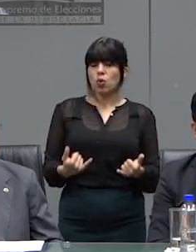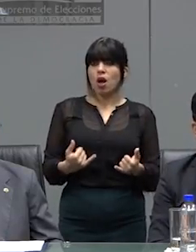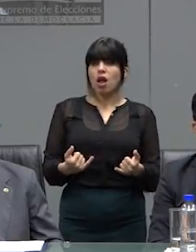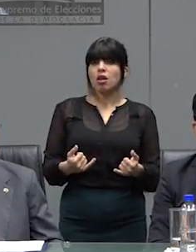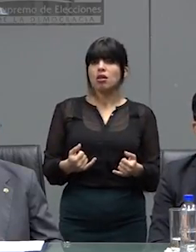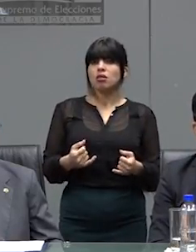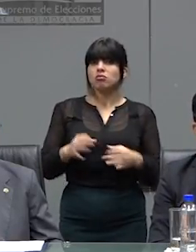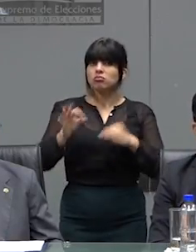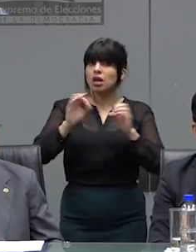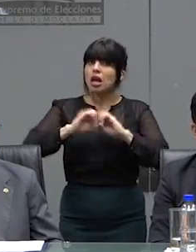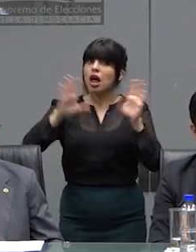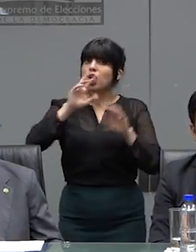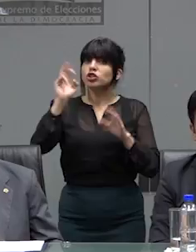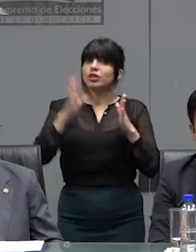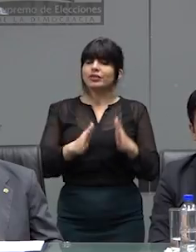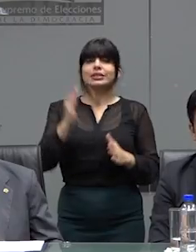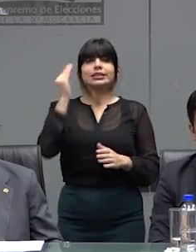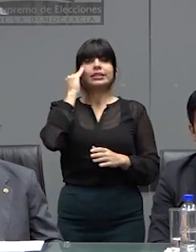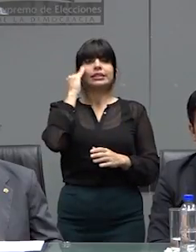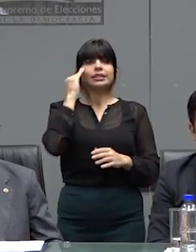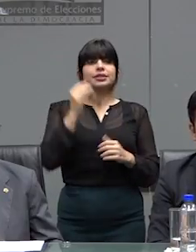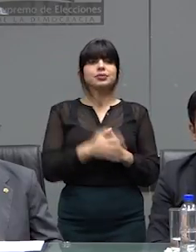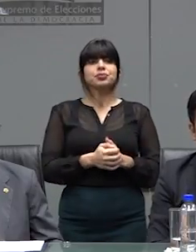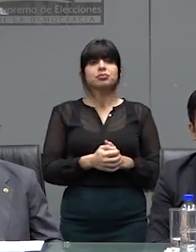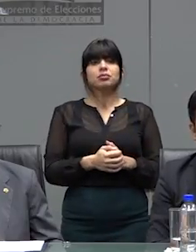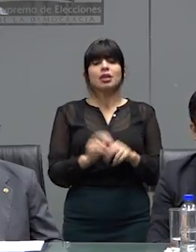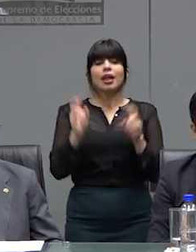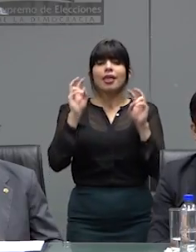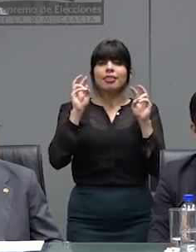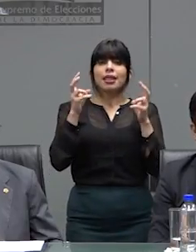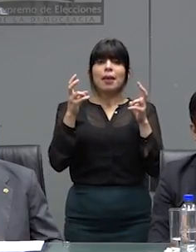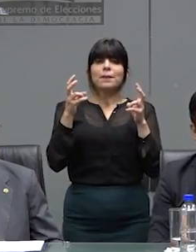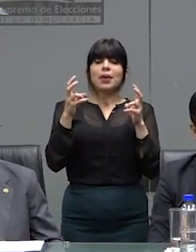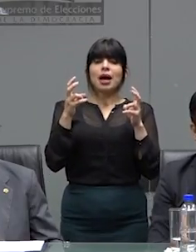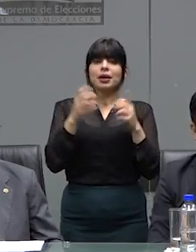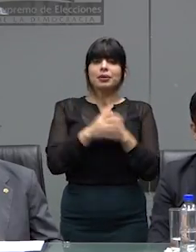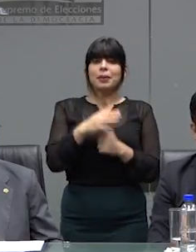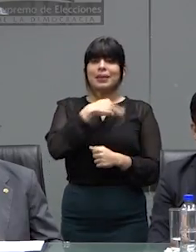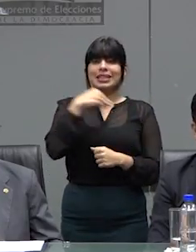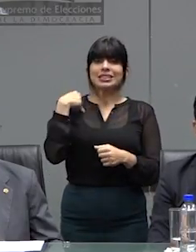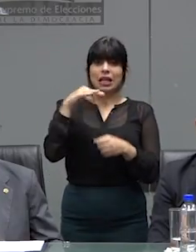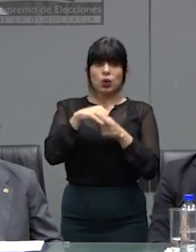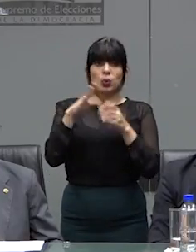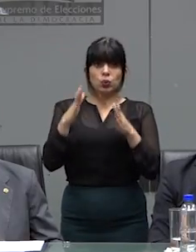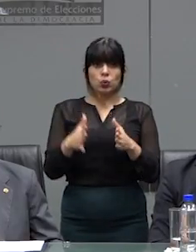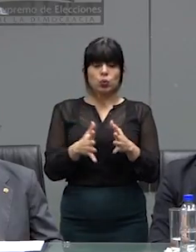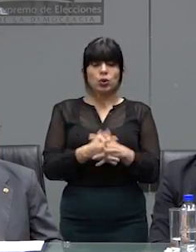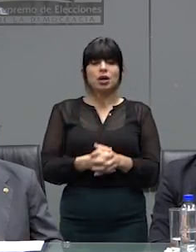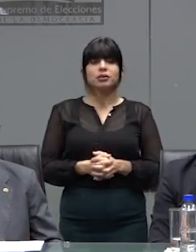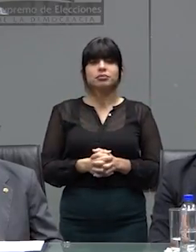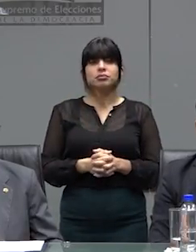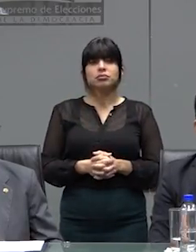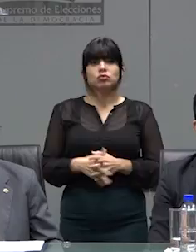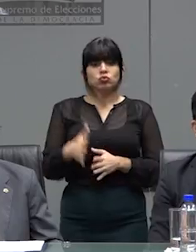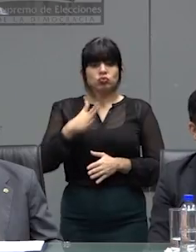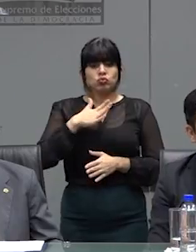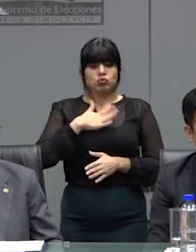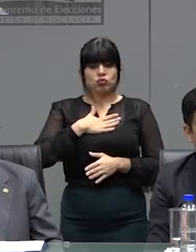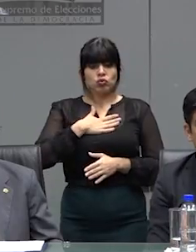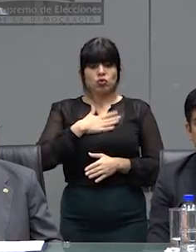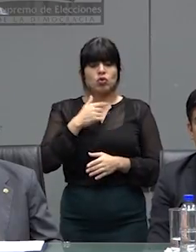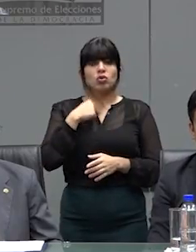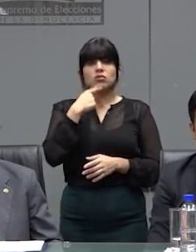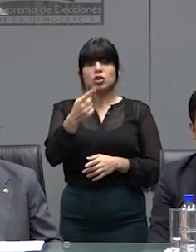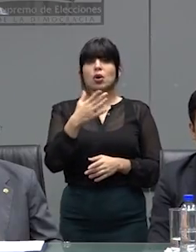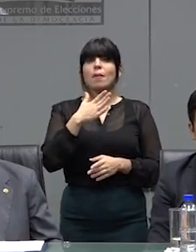hablándole claramente a los costarricenses. En materia del ministro de Agricultura, yo daré lo que es mi